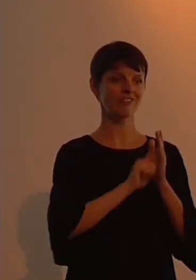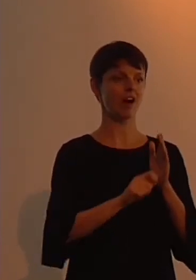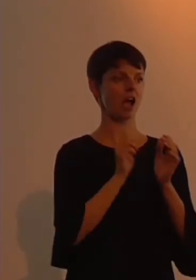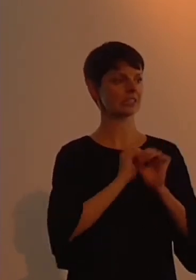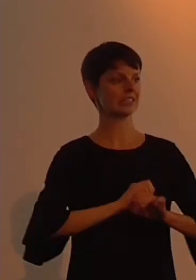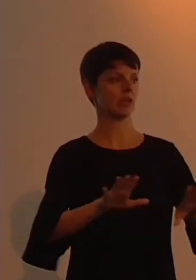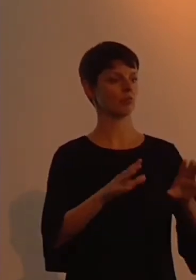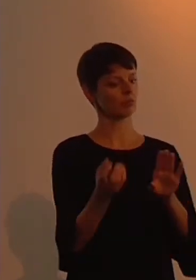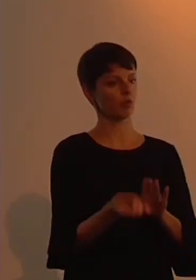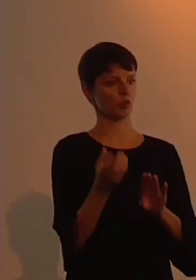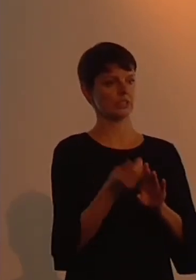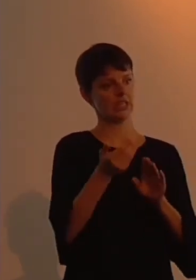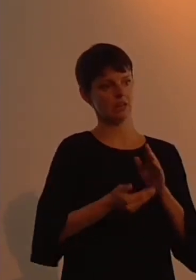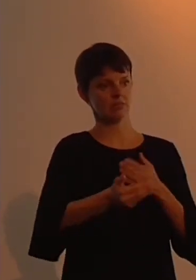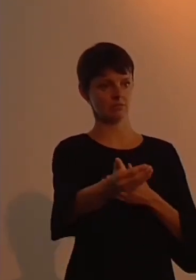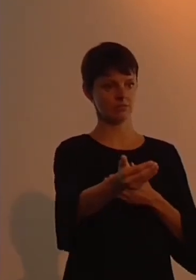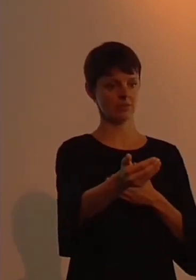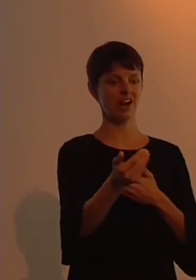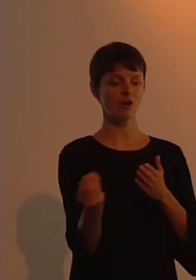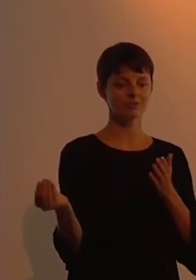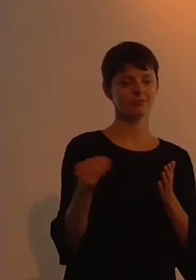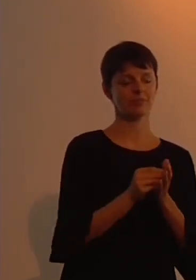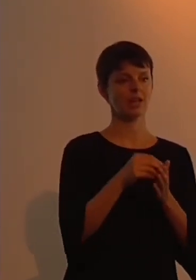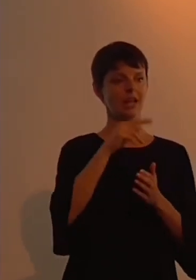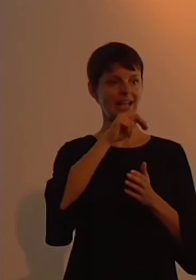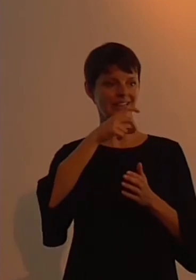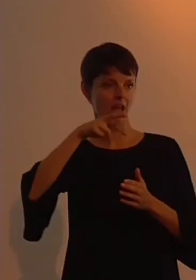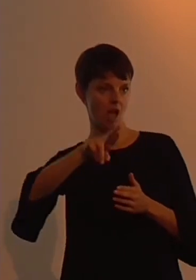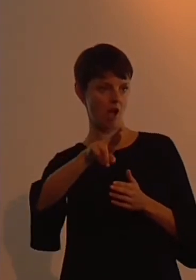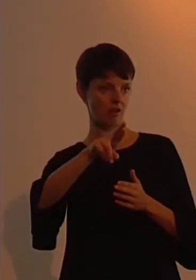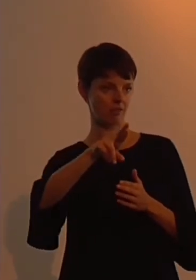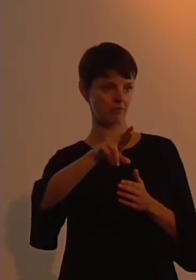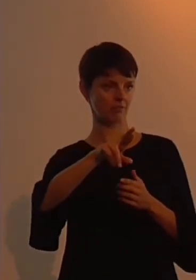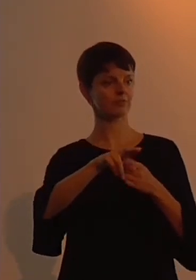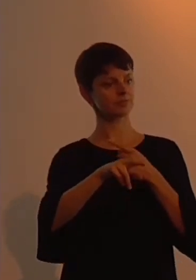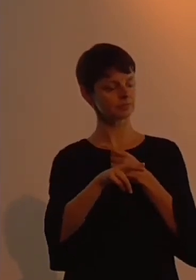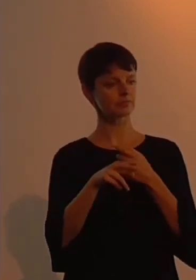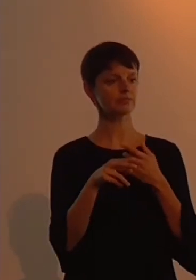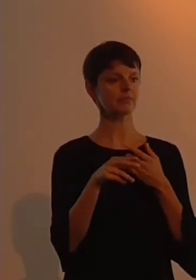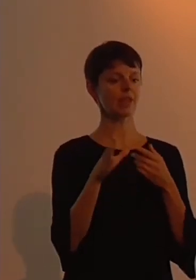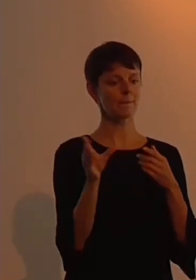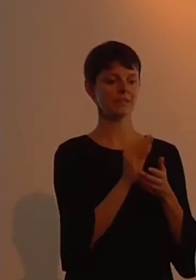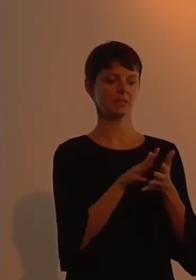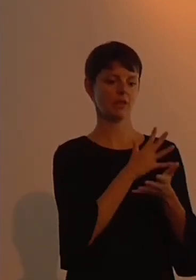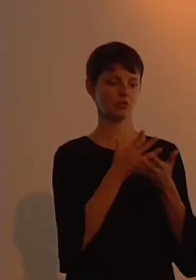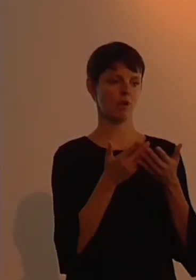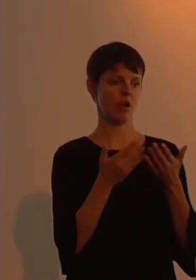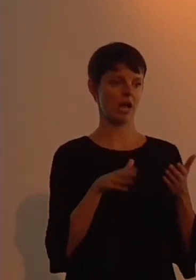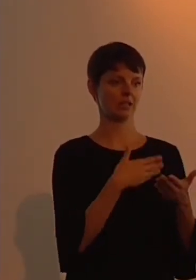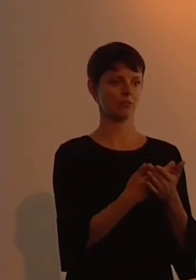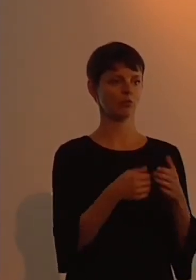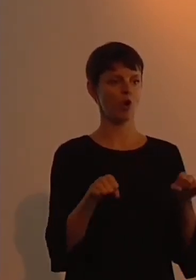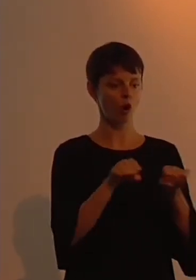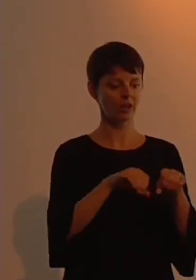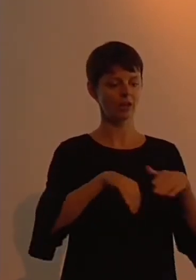können, dass noch alles lesbar ist, dass die Tastaturfunktion und die Navigation funktioniert. das Schriftproblem angeschaut werden.